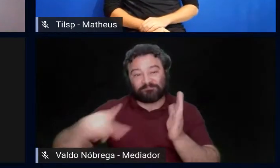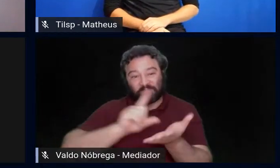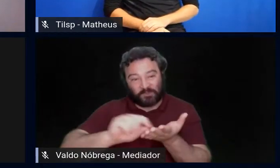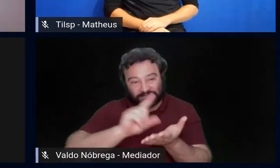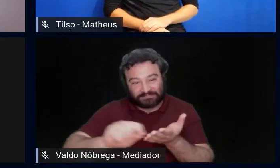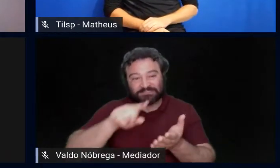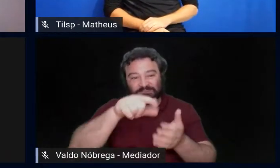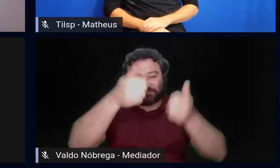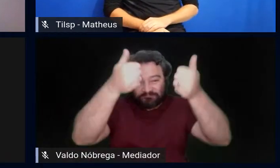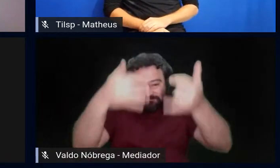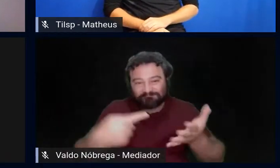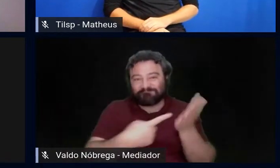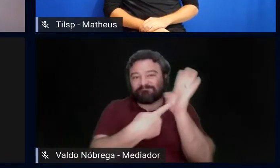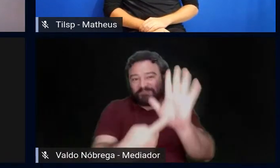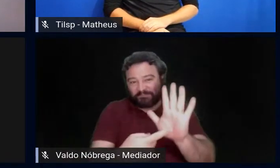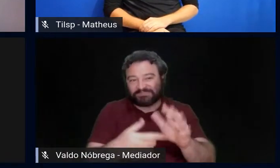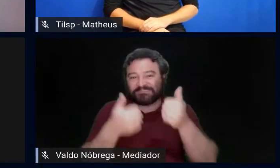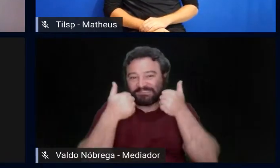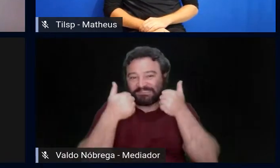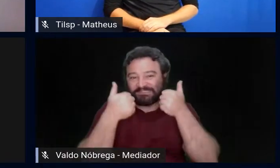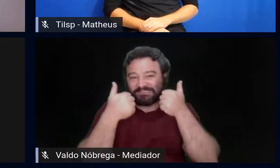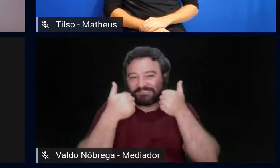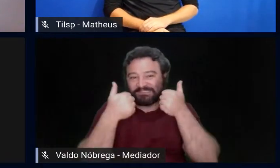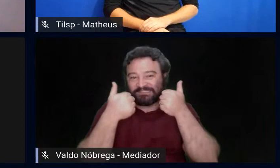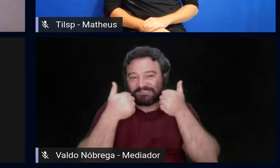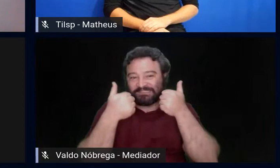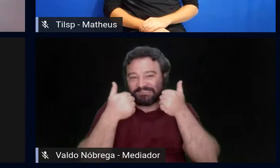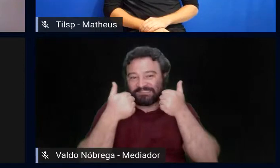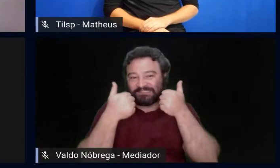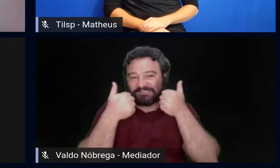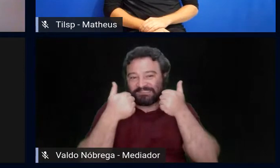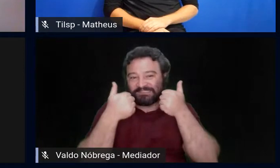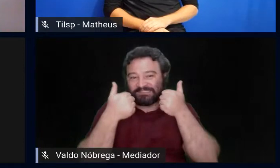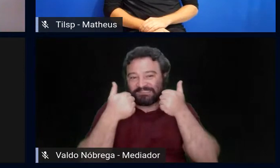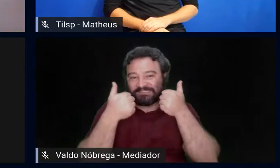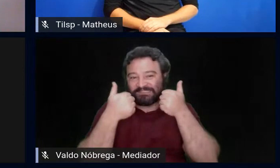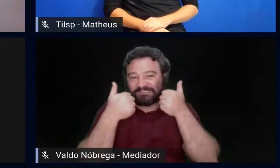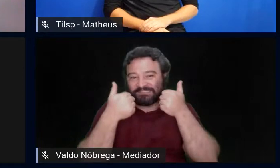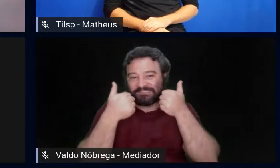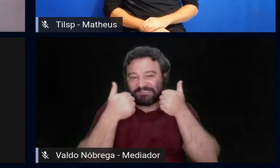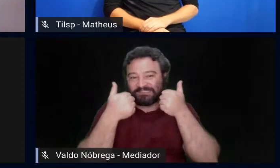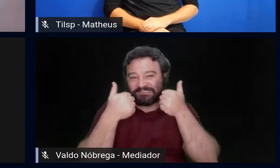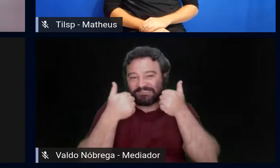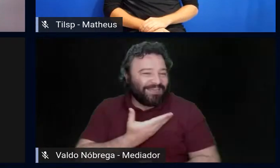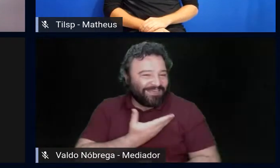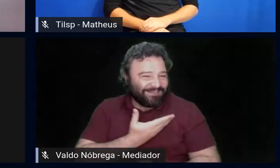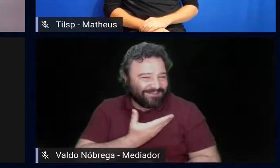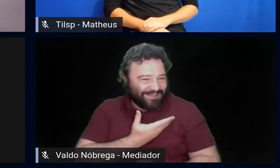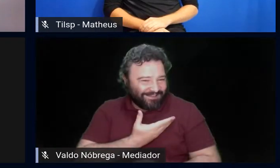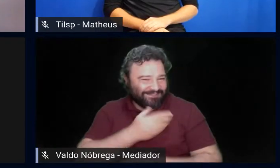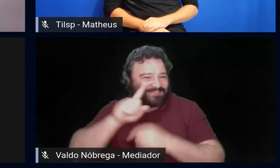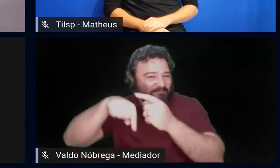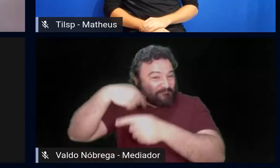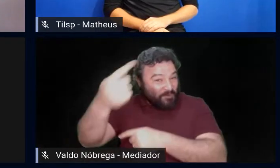né? Eu torço para que vocês possam ler este artigo que está que ela apresentou suscintamente